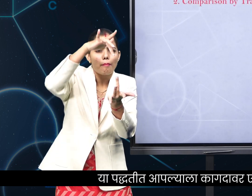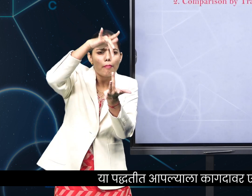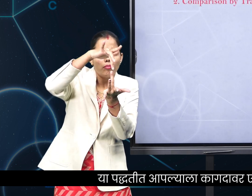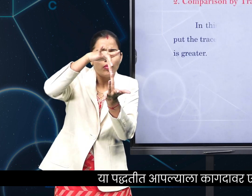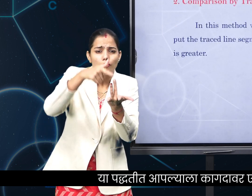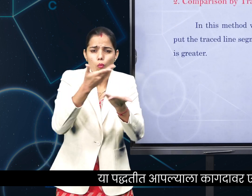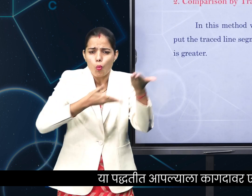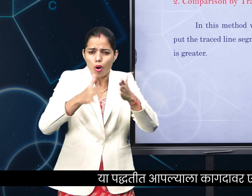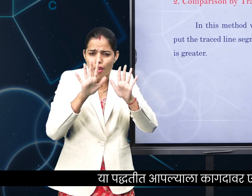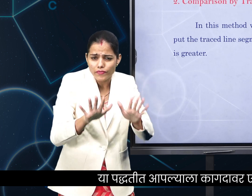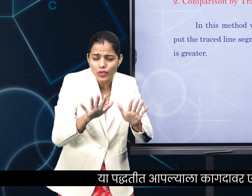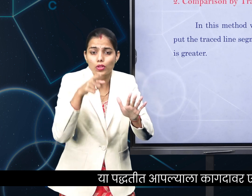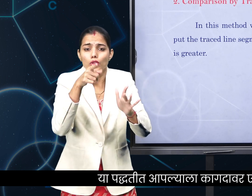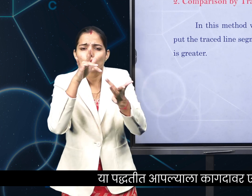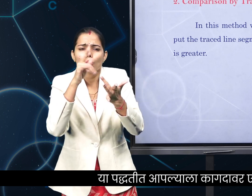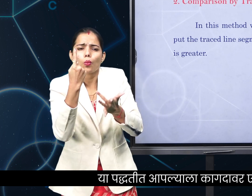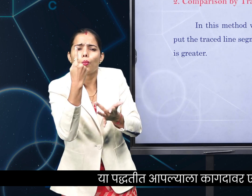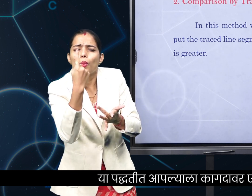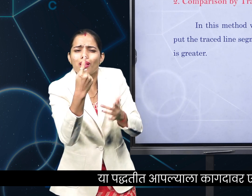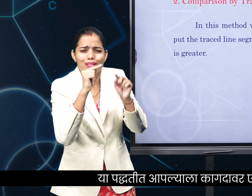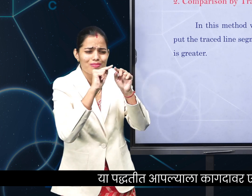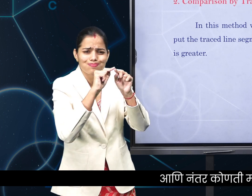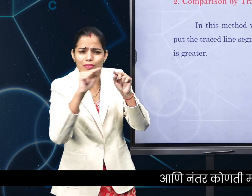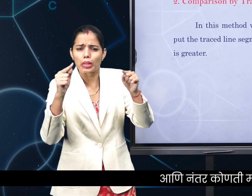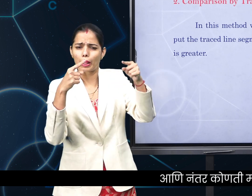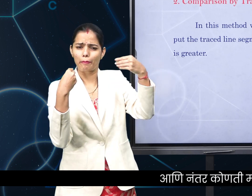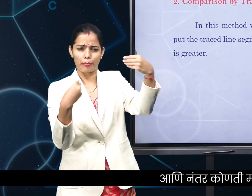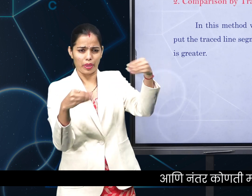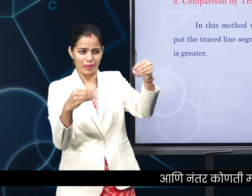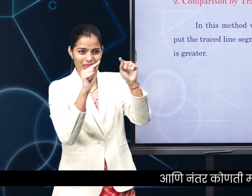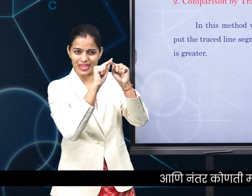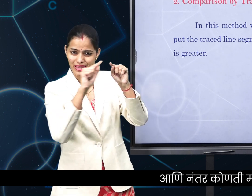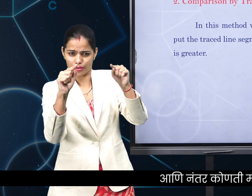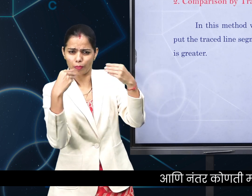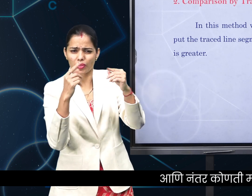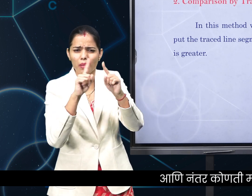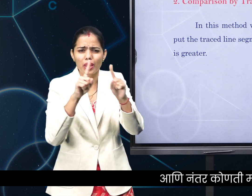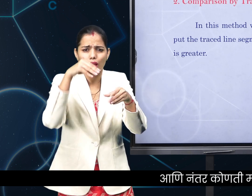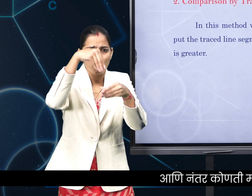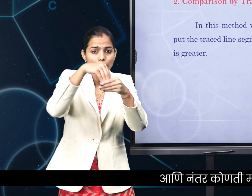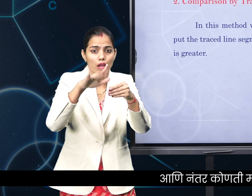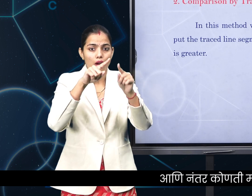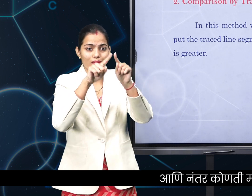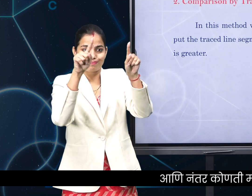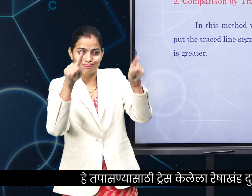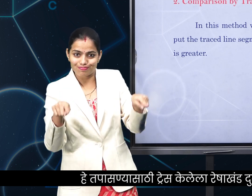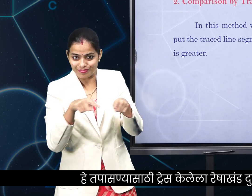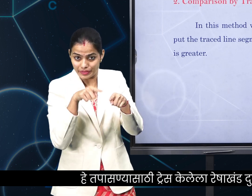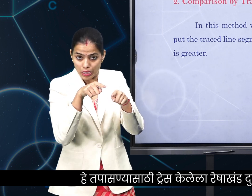या पद्धतीत आपल्याला कागदावर एक रेषा काढावी लागते आणि नंतर कोणती मोठी आहे हे